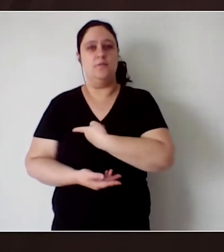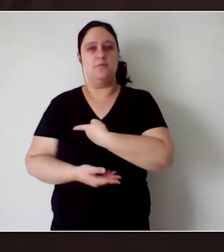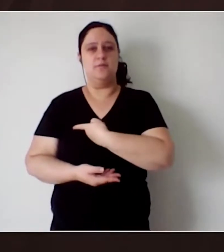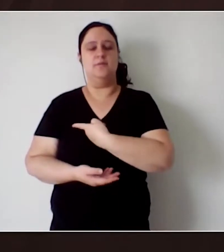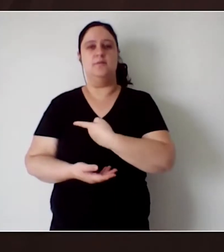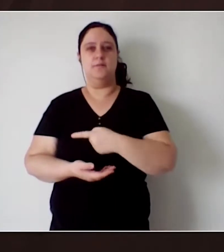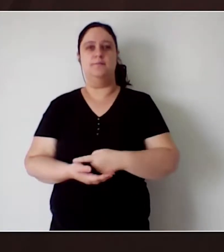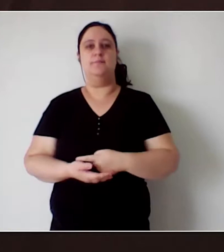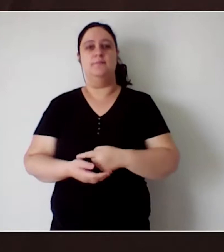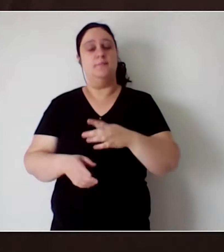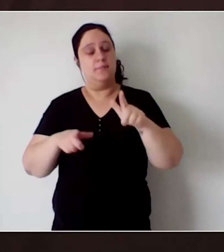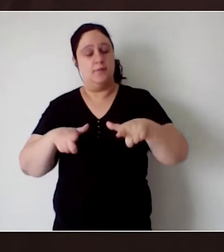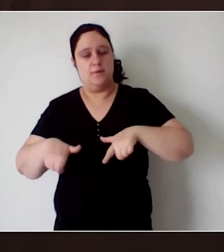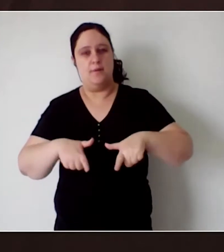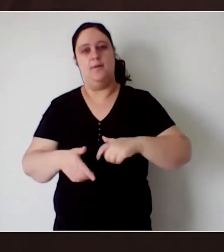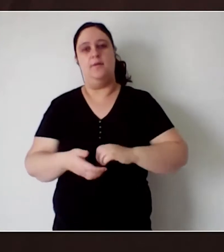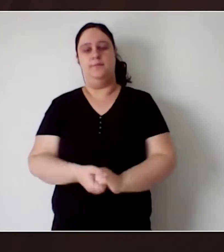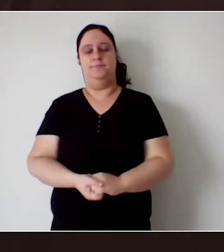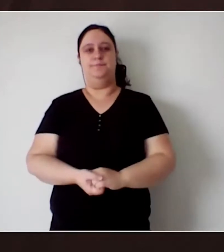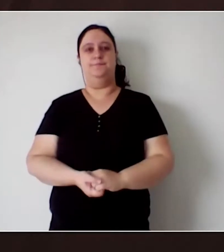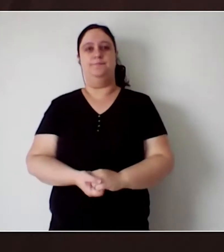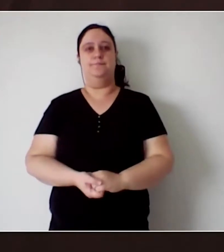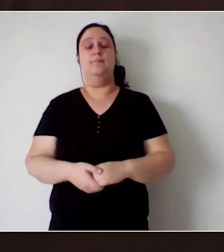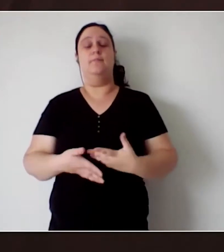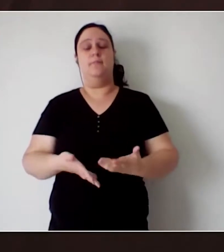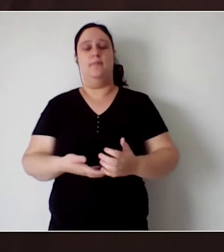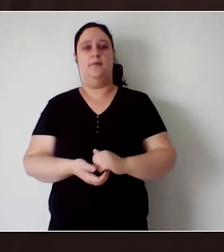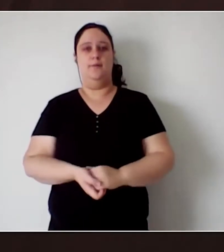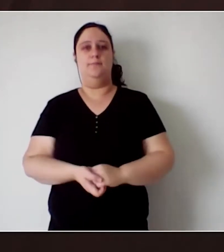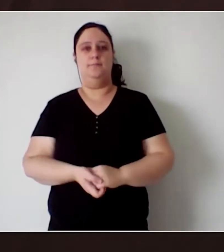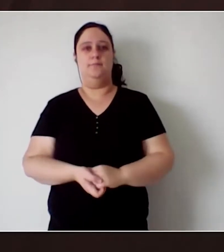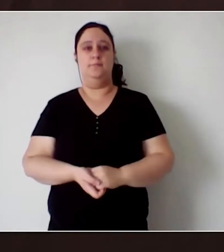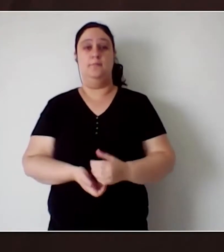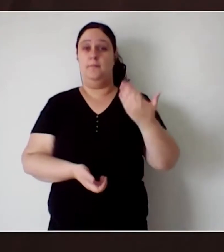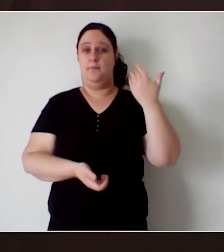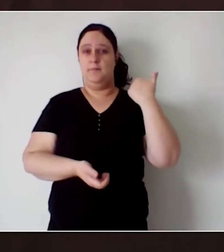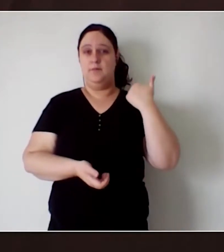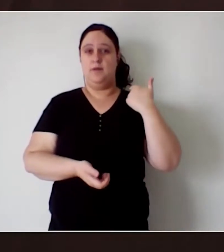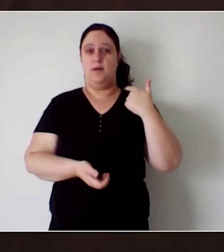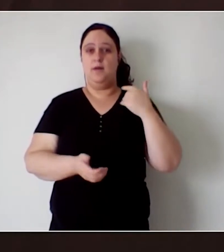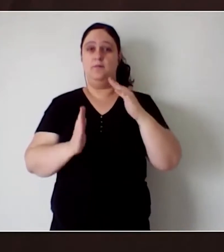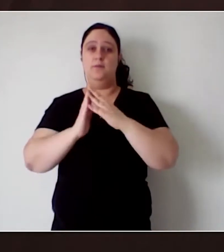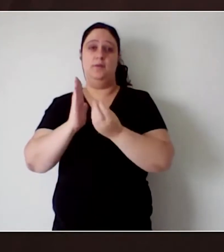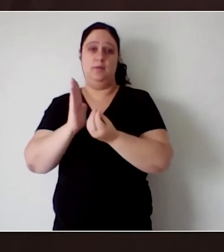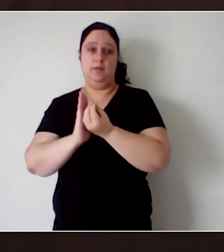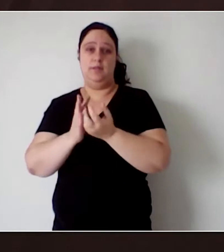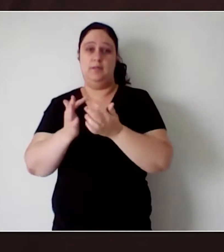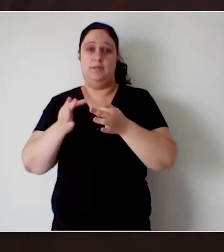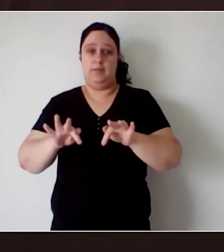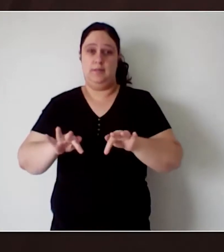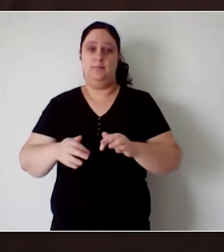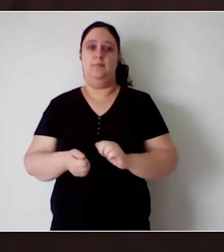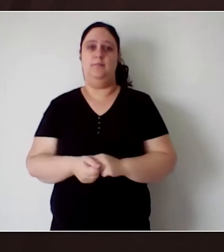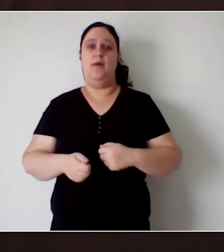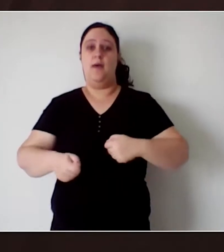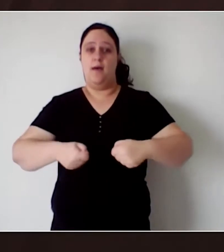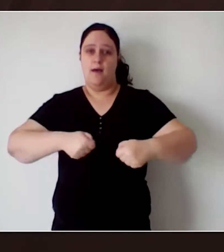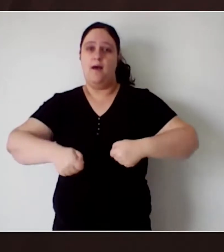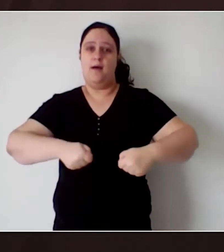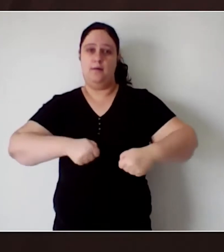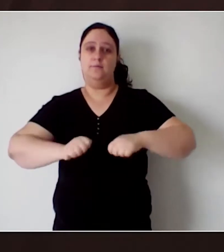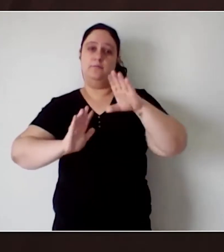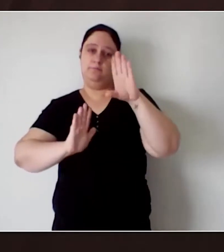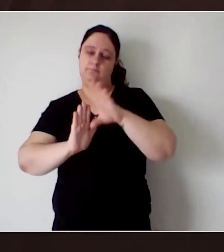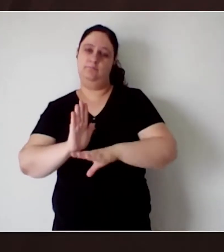a igreja era simples, só lendo de novo Atos capítulo 2. Como era, né? Atos capítulo